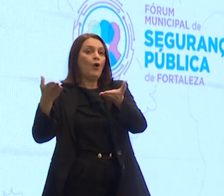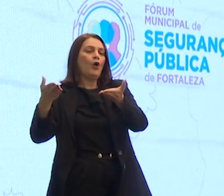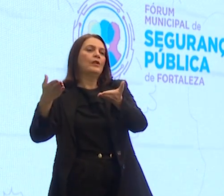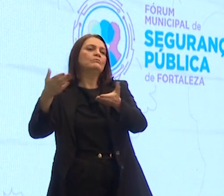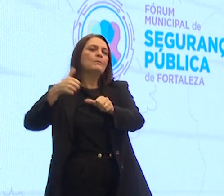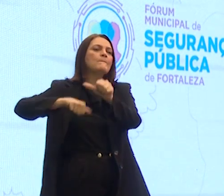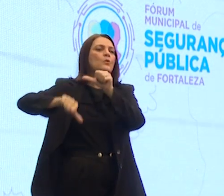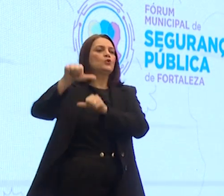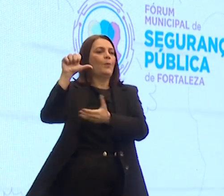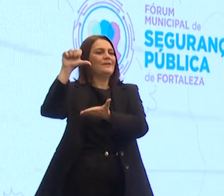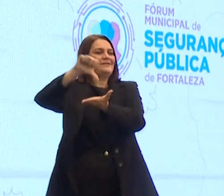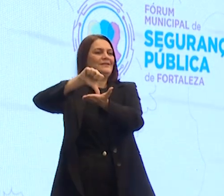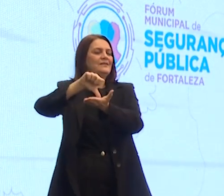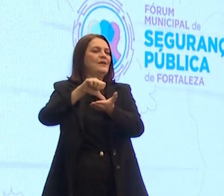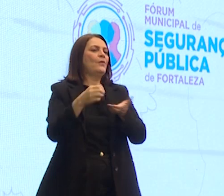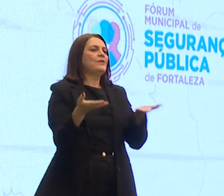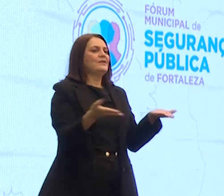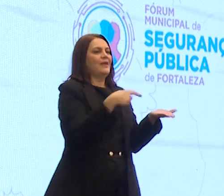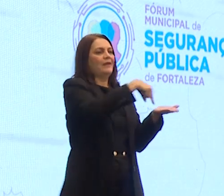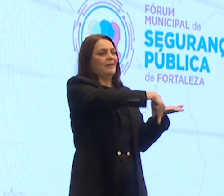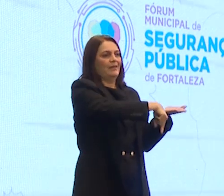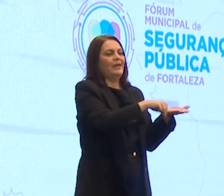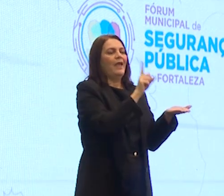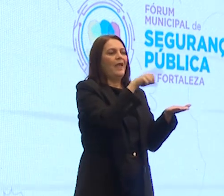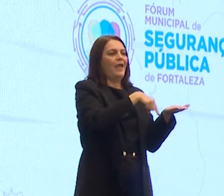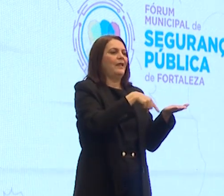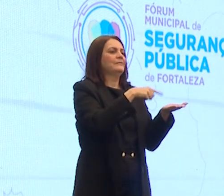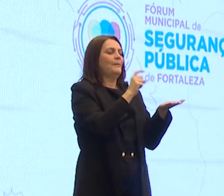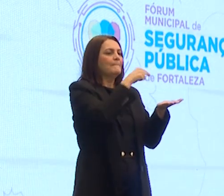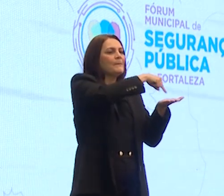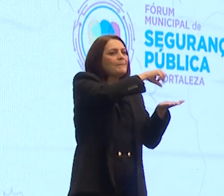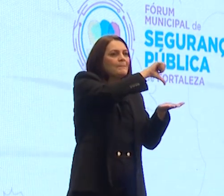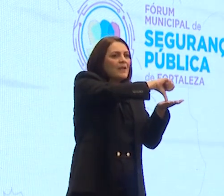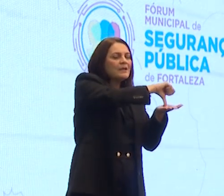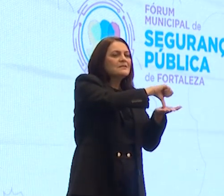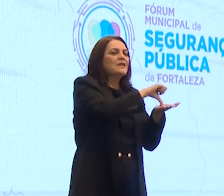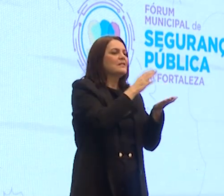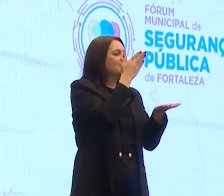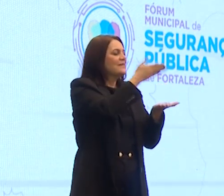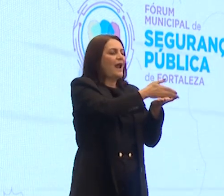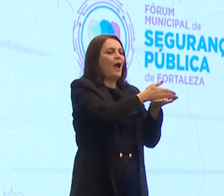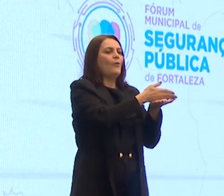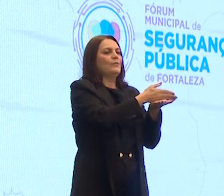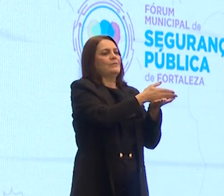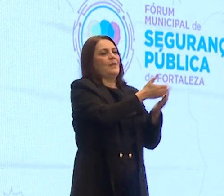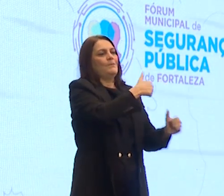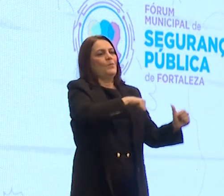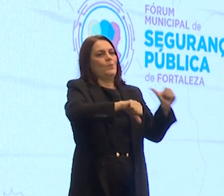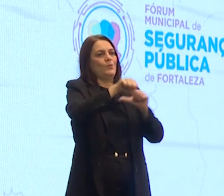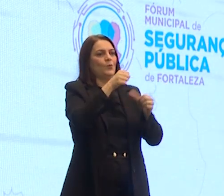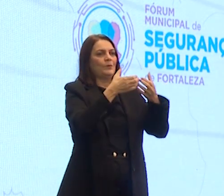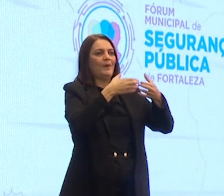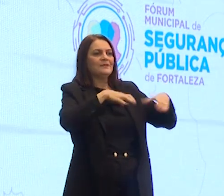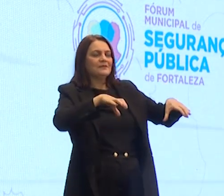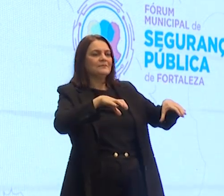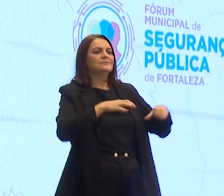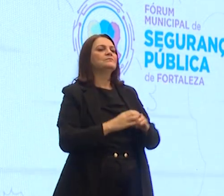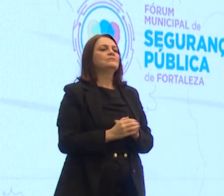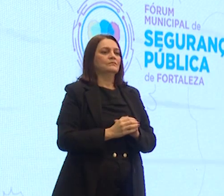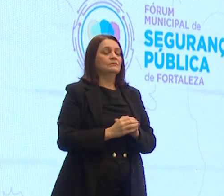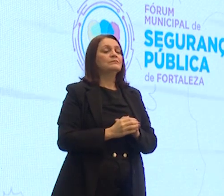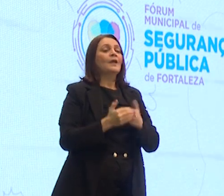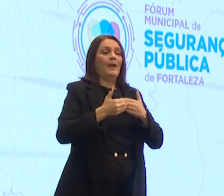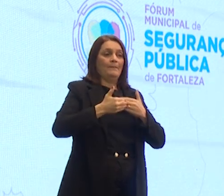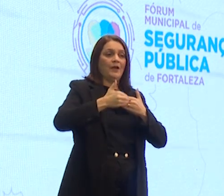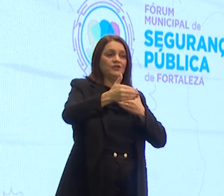da centralização para a descentralização, a partir de 1891, com a proclamação da República.